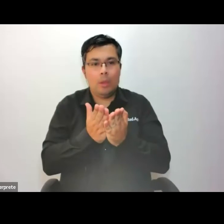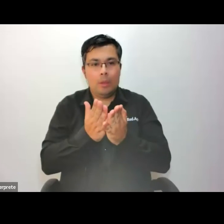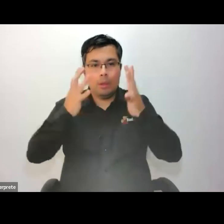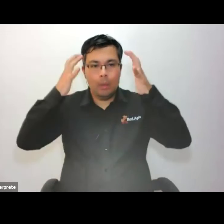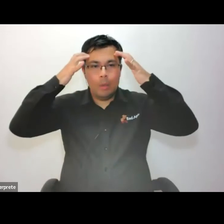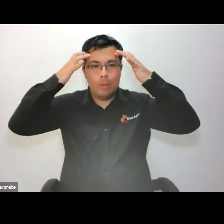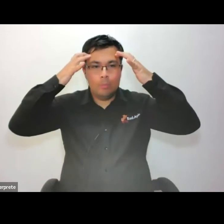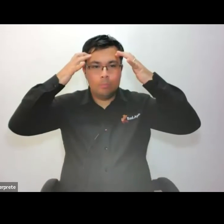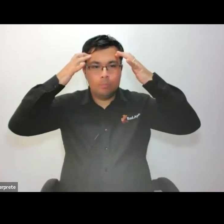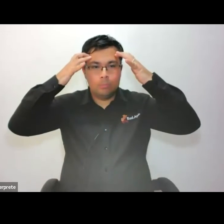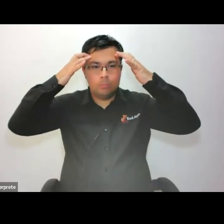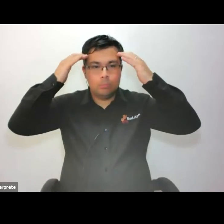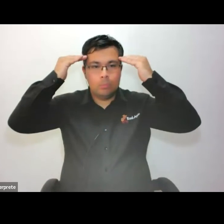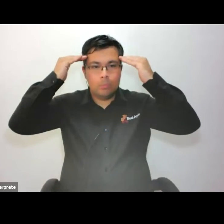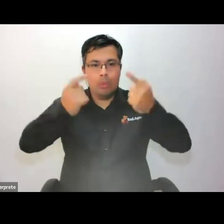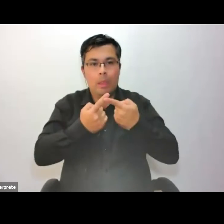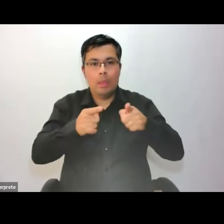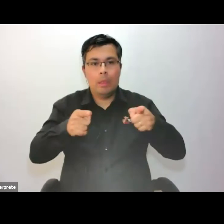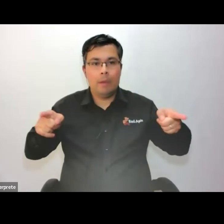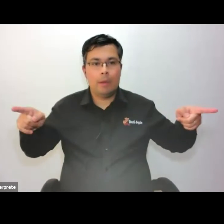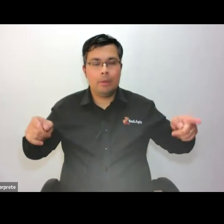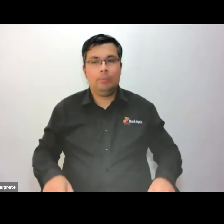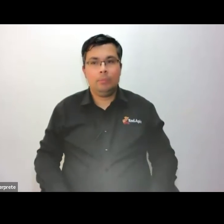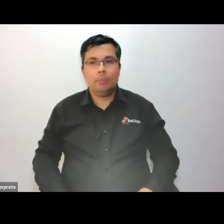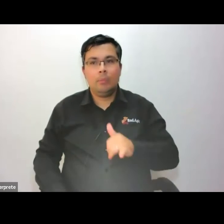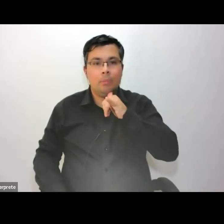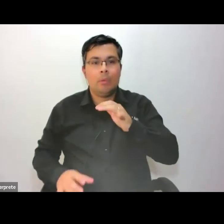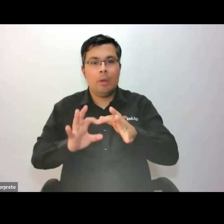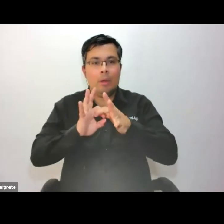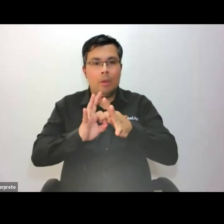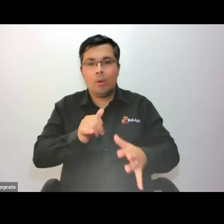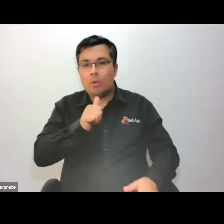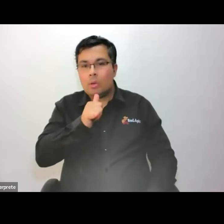Muchísimas gracias. No sé si Aarón o Marcela quiere complementar.